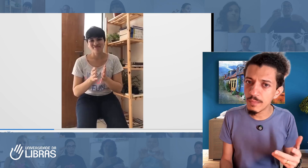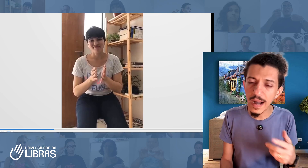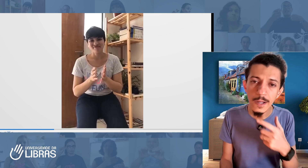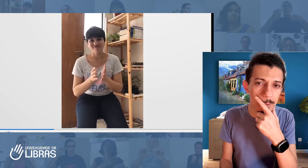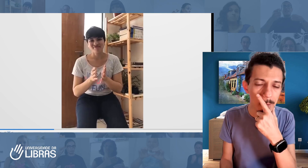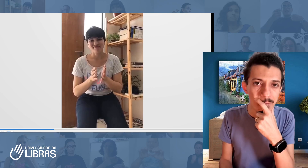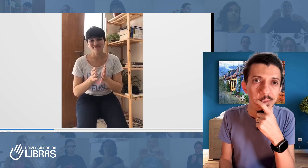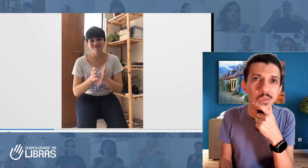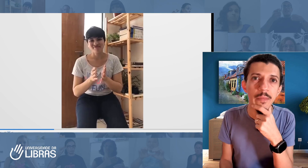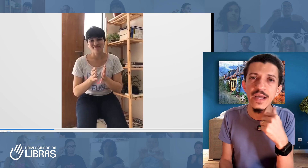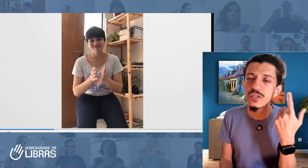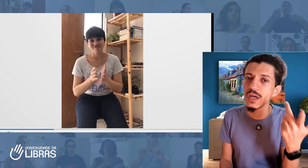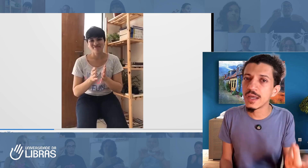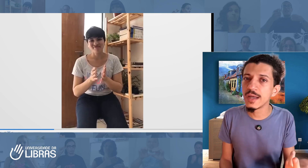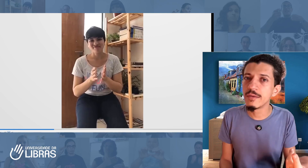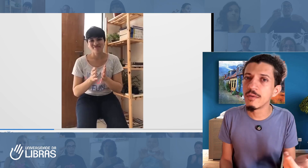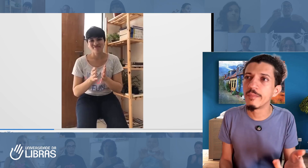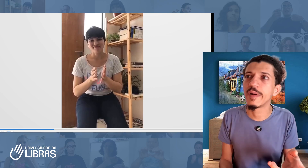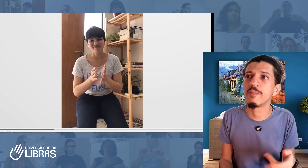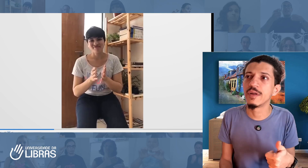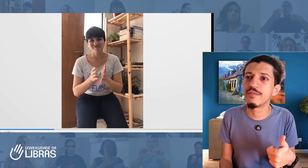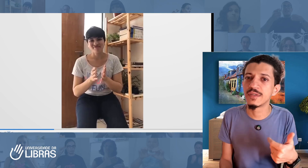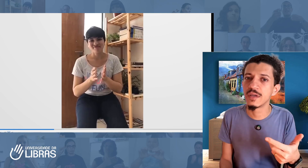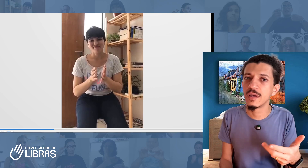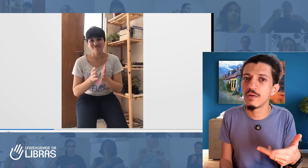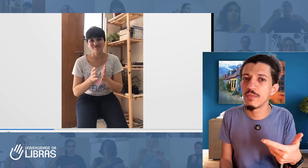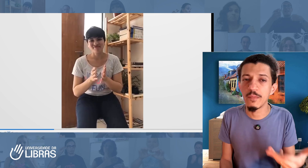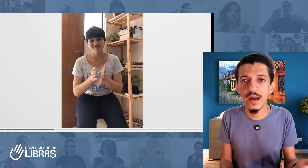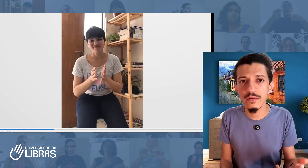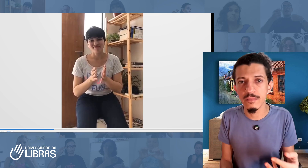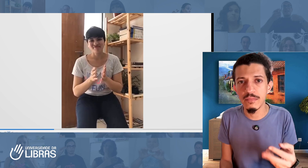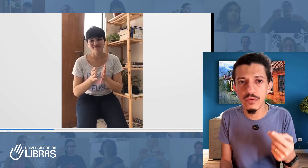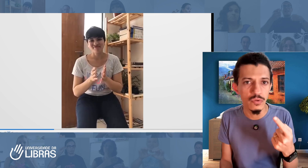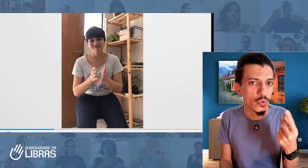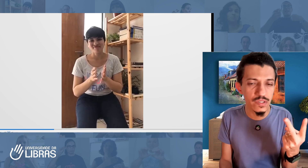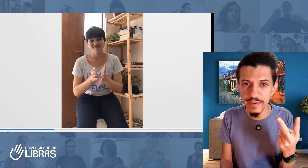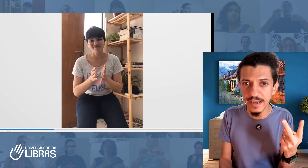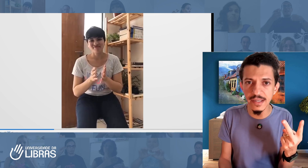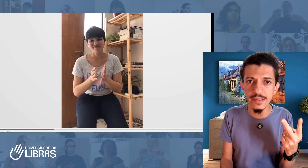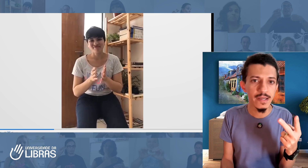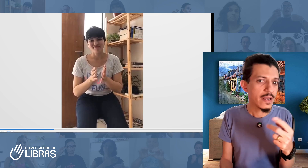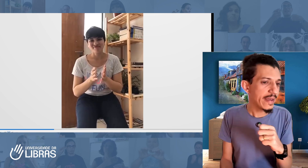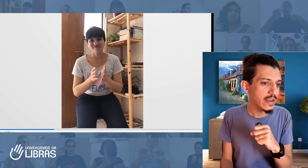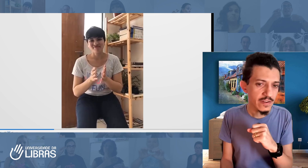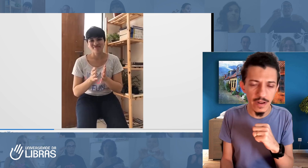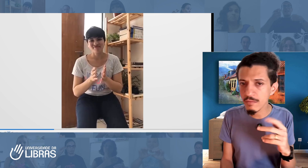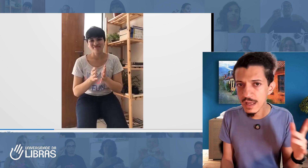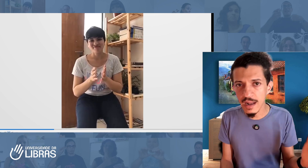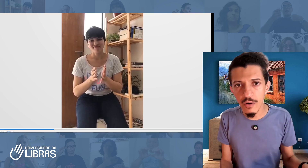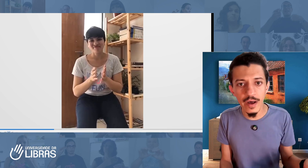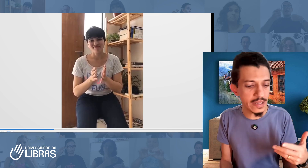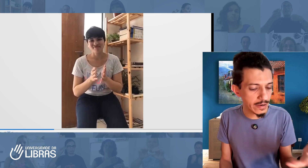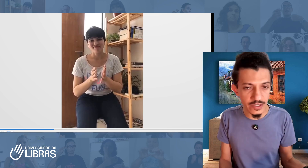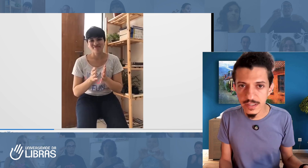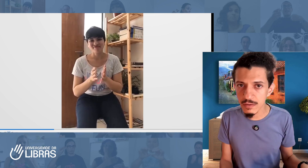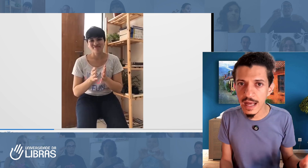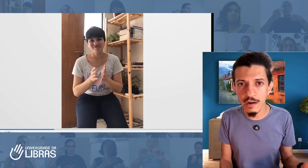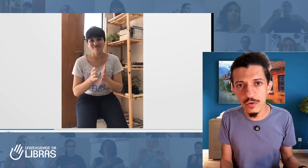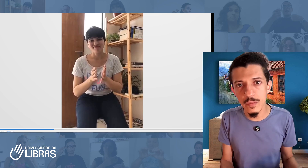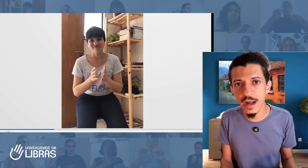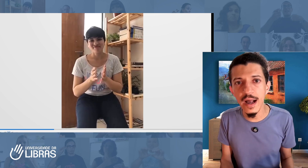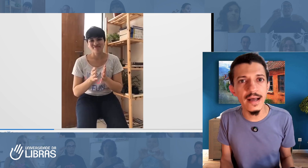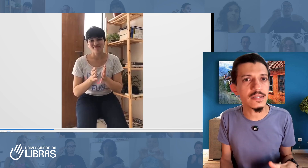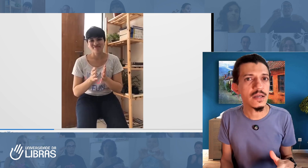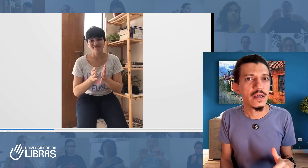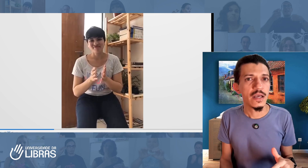nascimento, do parto. Minha mãe tinha ido para poder fazer o meu parto por 2 vezes. Eles falaram, não está na hora, deram a injeção nela, ela